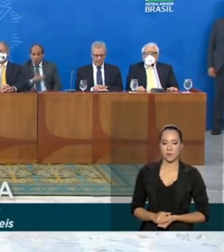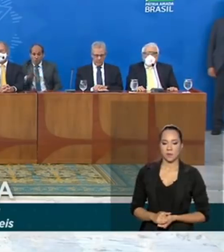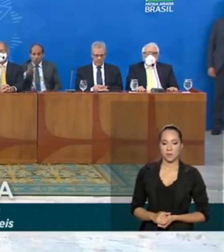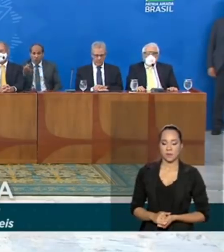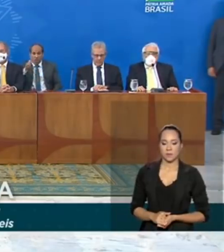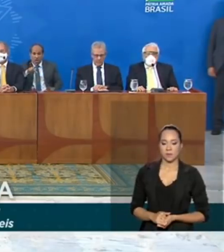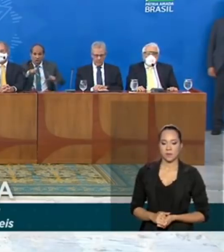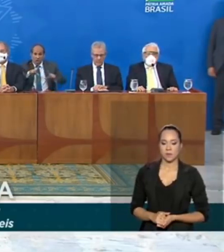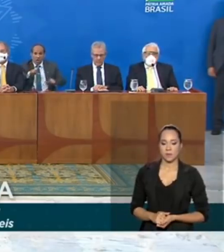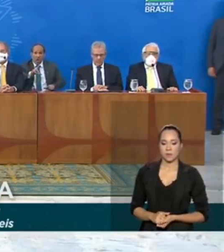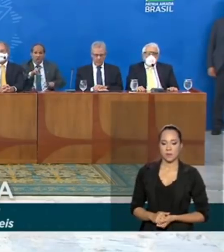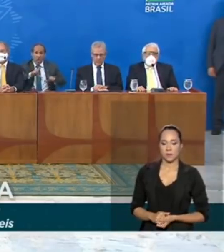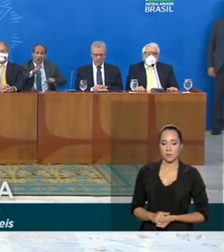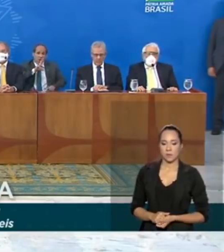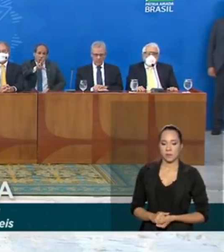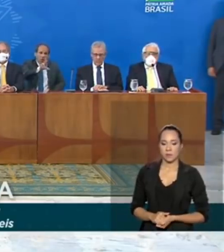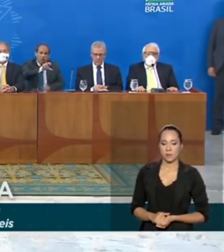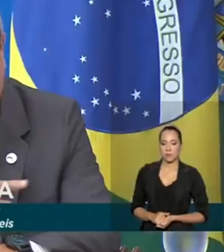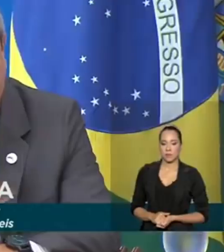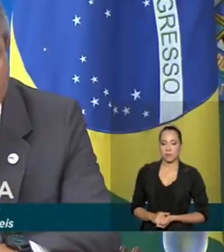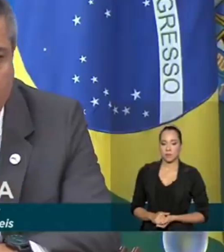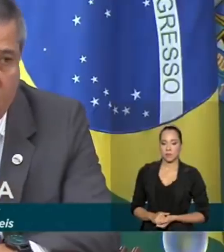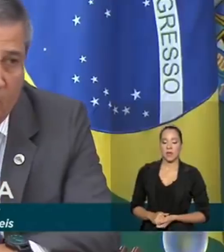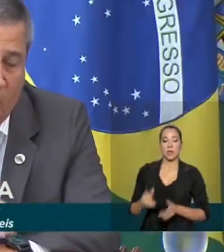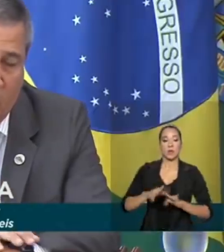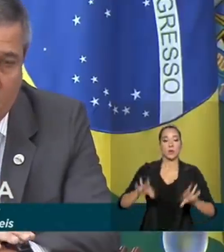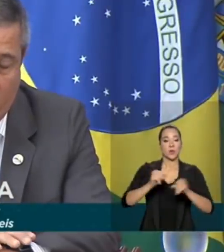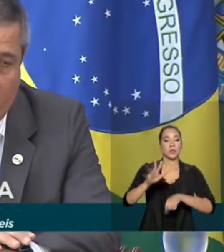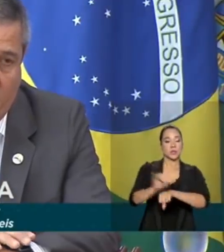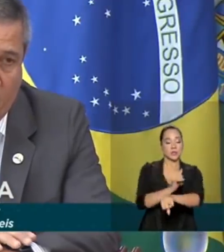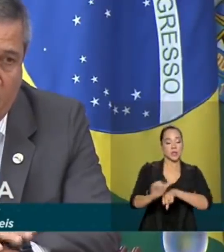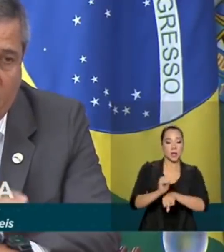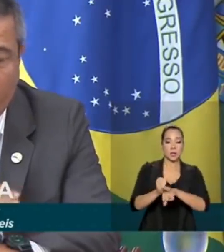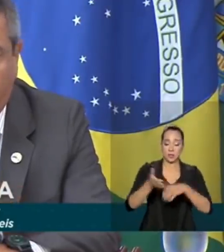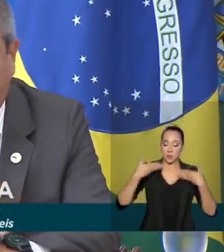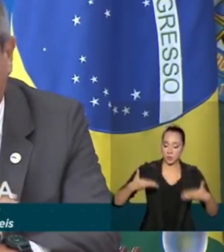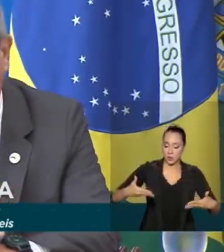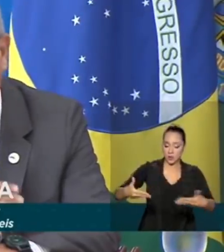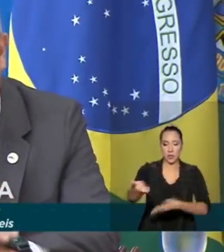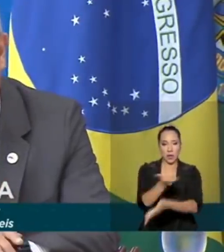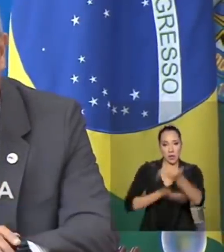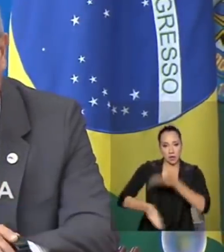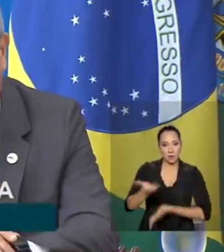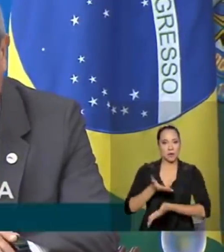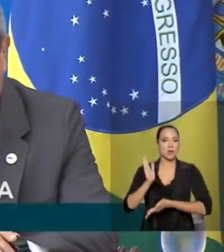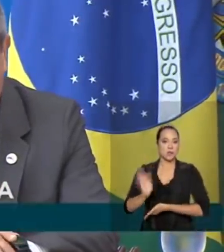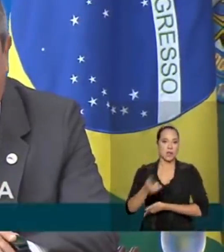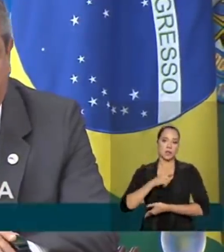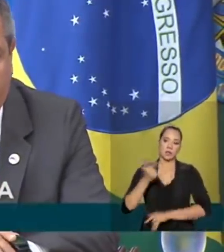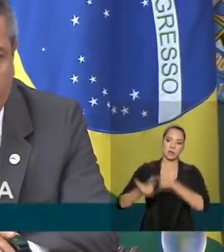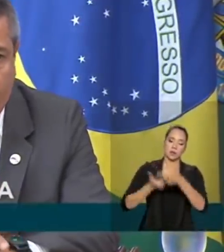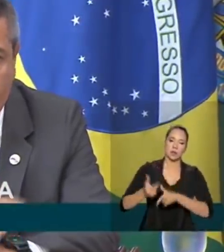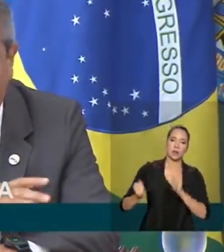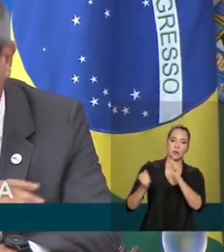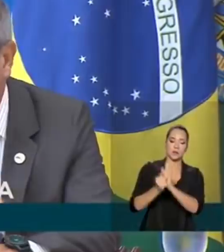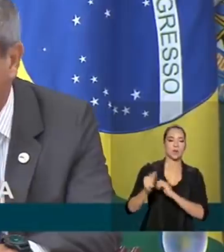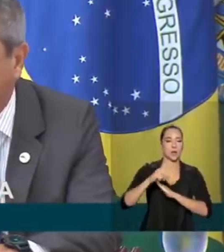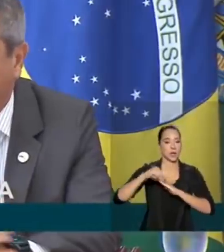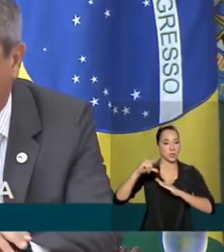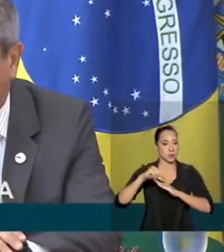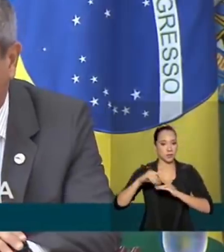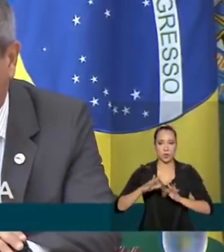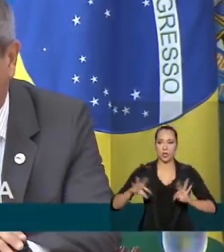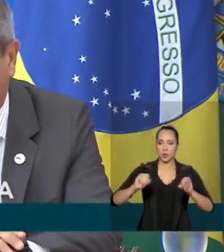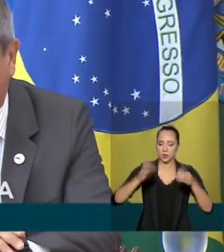reagindo. Essas medidas já estão sendo coordenadas, todas as medidas interministeriais já vêm sendo trabalhadas junto à Casa Civil e todos